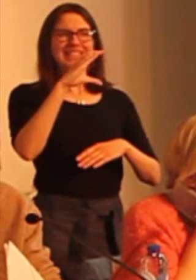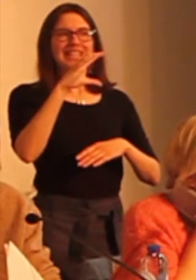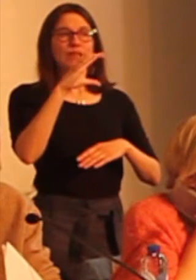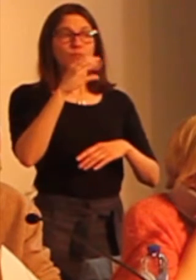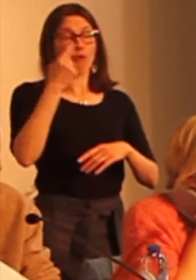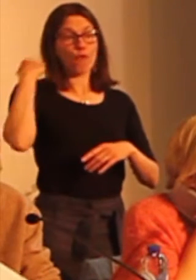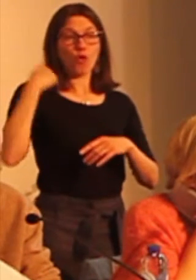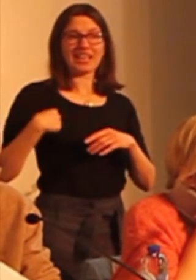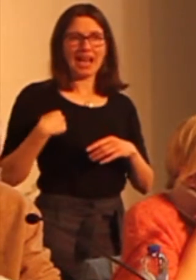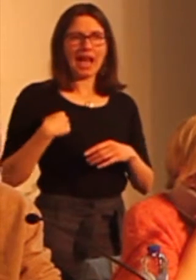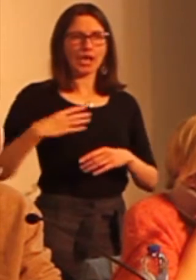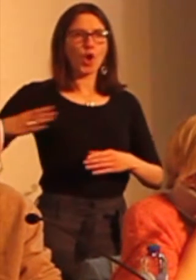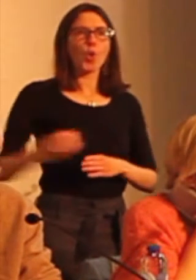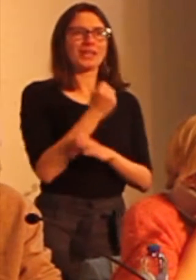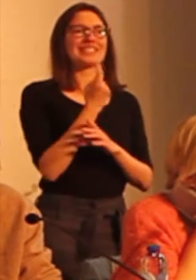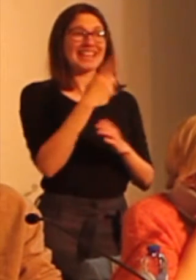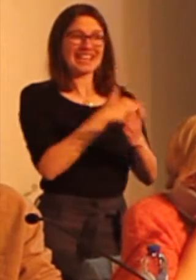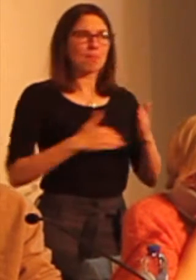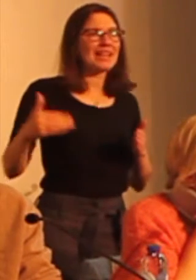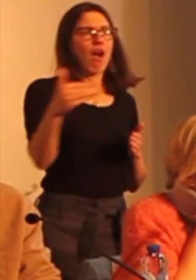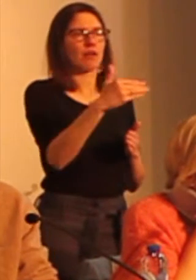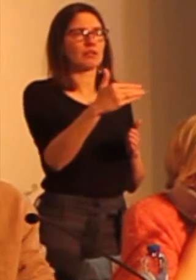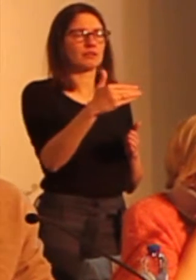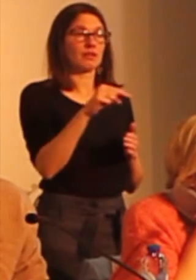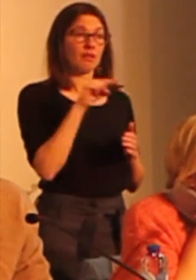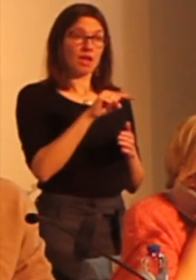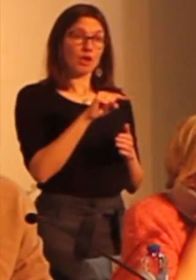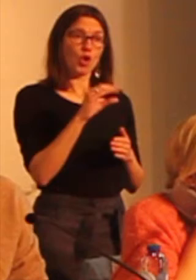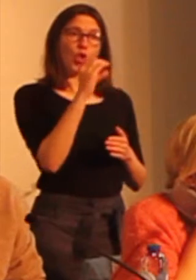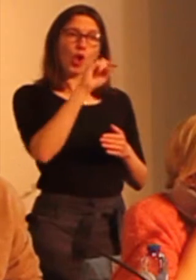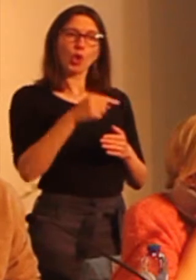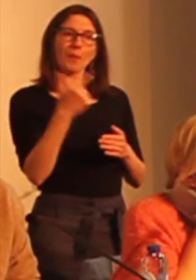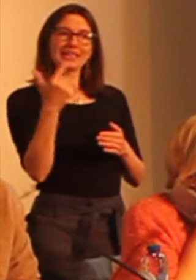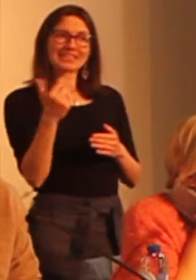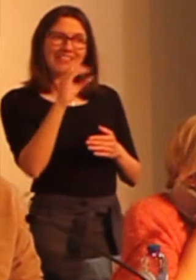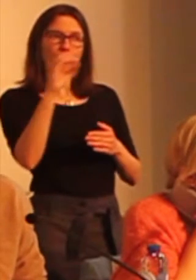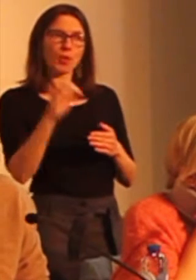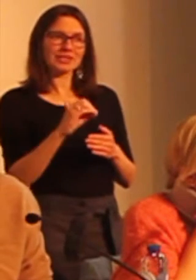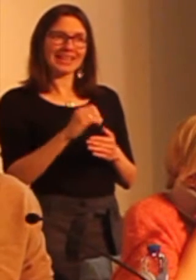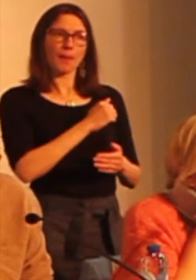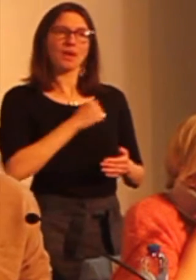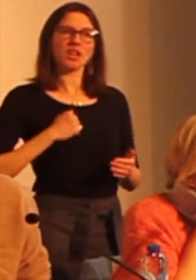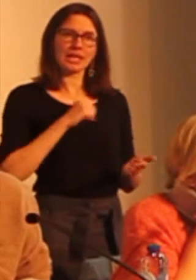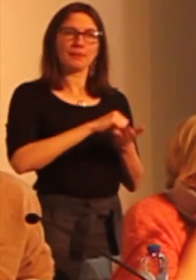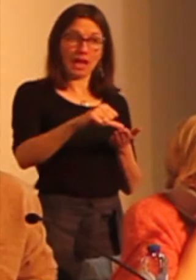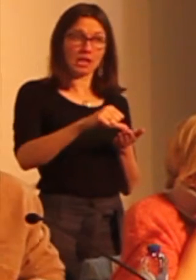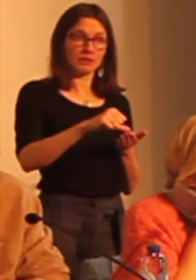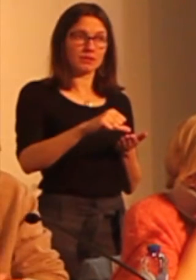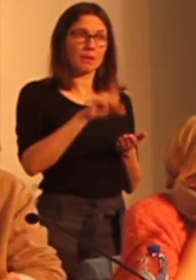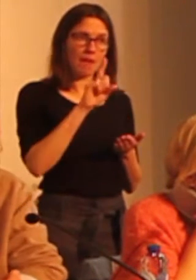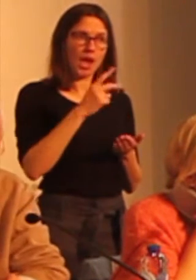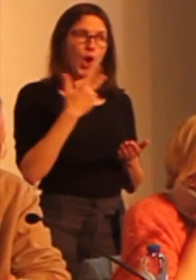gemaakt. Ze hebben daar op 0,7% belasting betaald. Het wettelijk tarief is